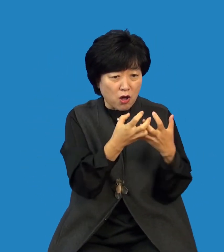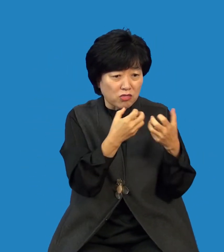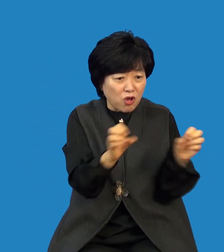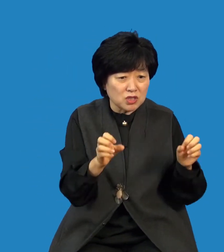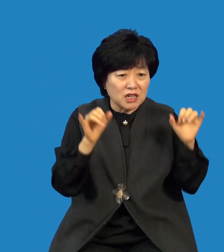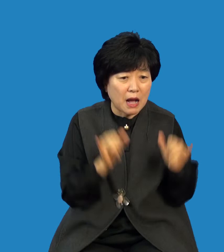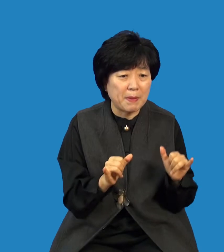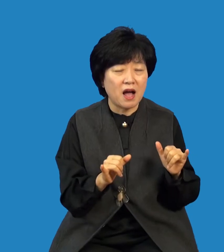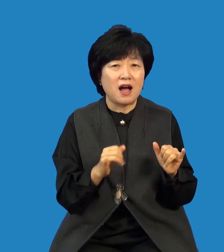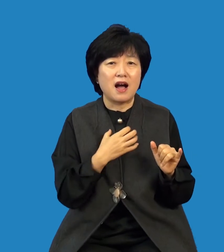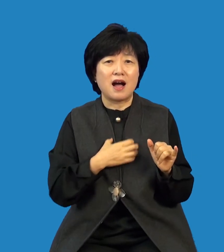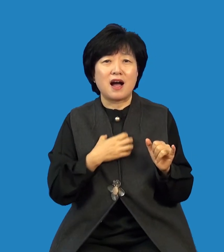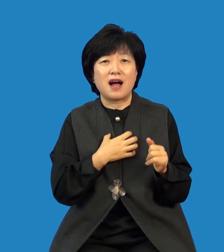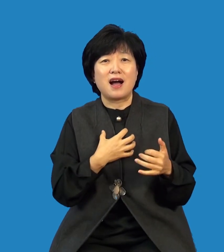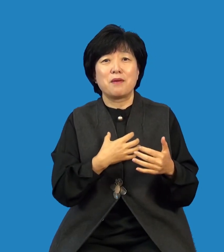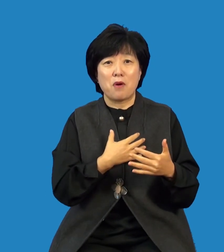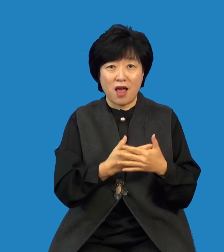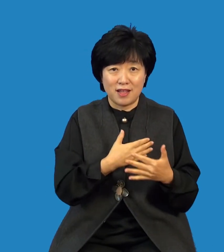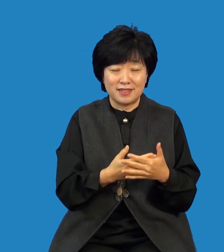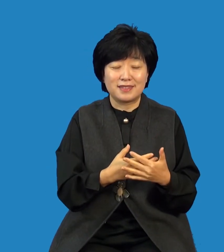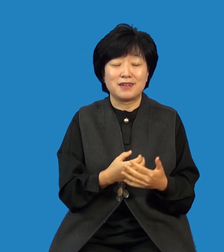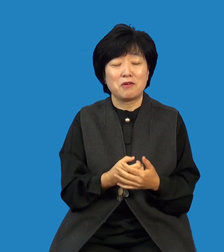그런 불안, 또